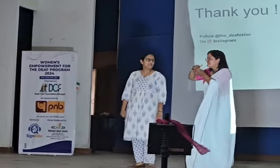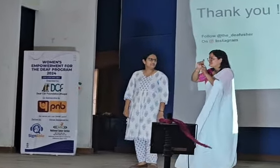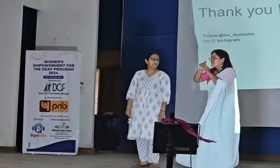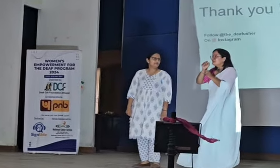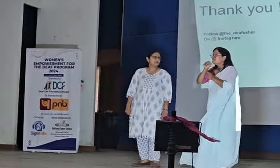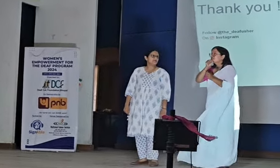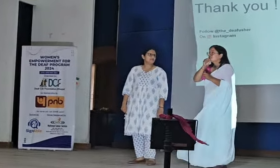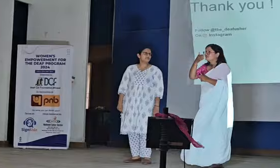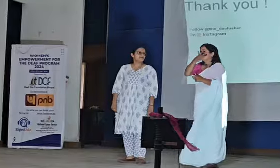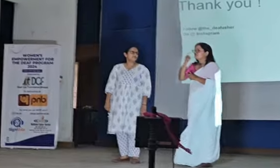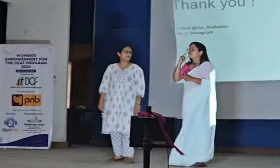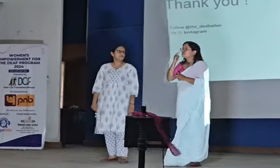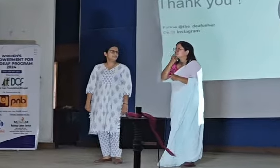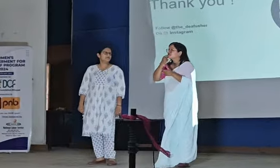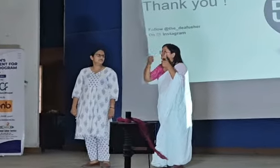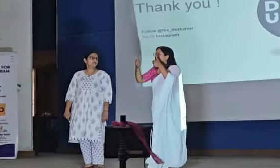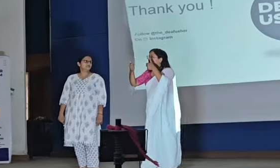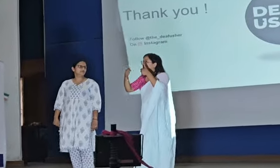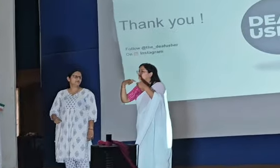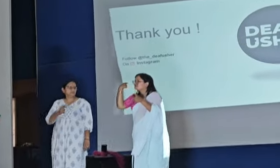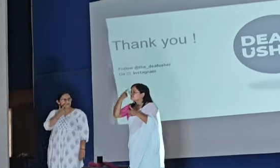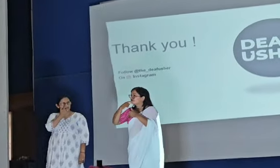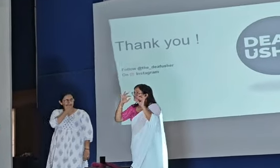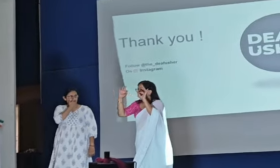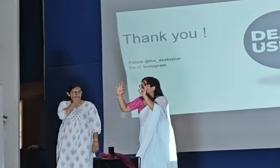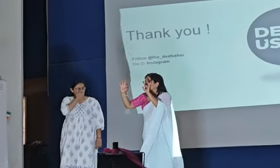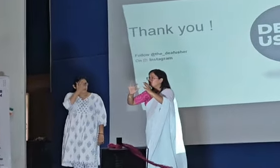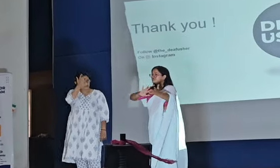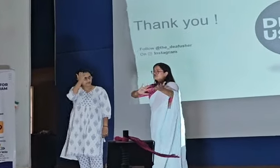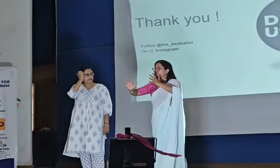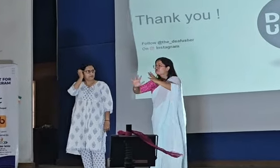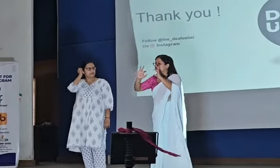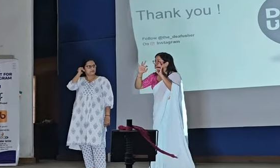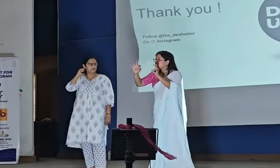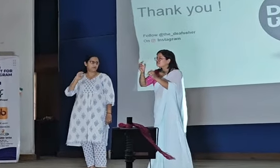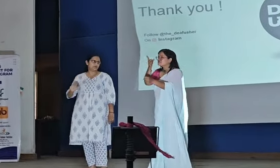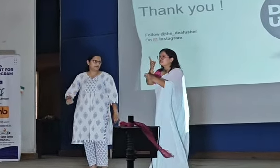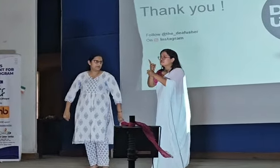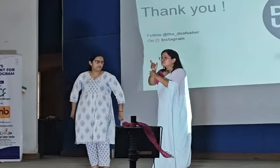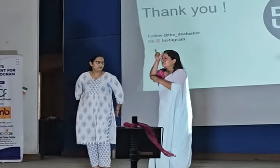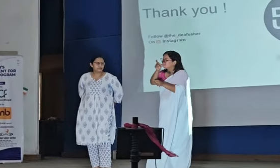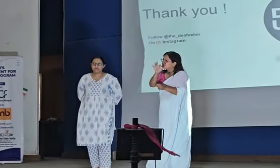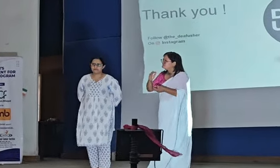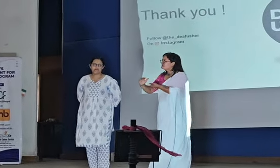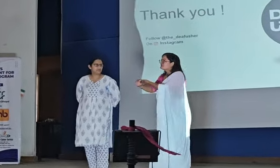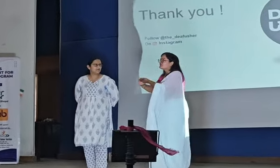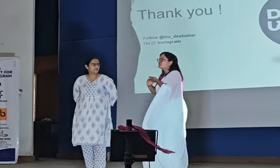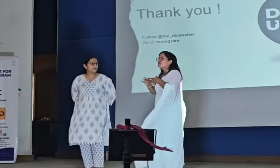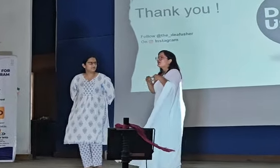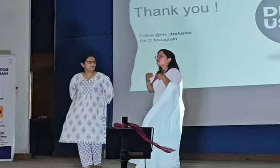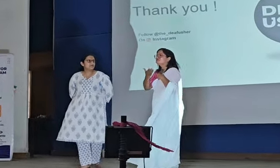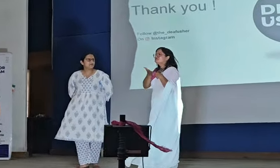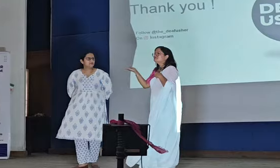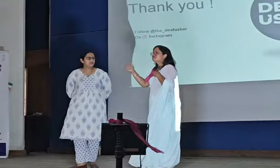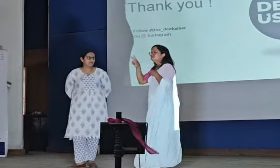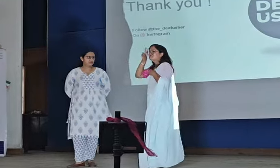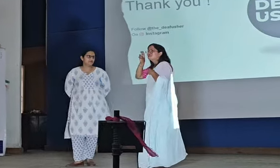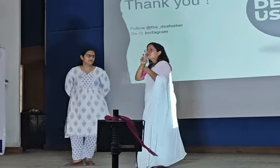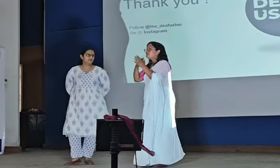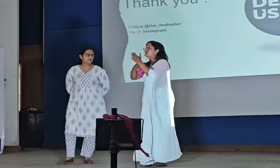हस्बैंड जो है इस्लाम जी, उनको मतलब काफी अच्छी दिखते हैं, उनका साइन बहुत अच्छा है, टीचर लाइक वो